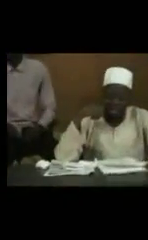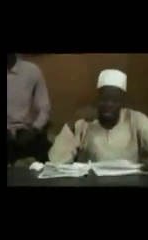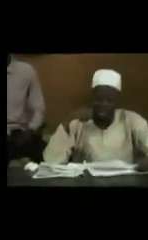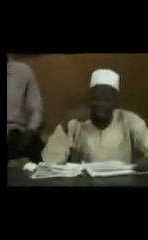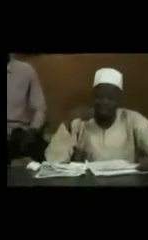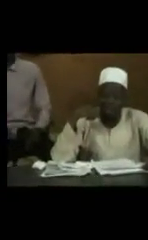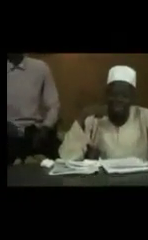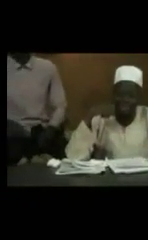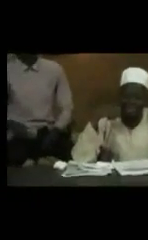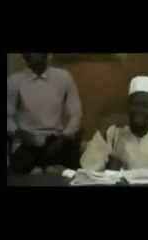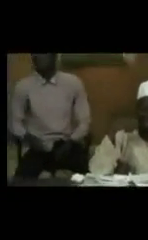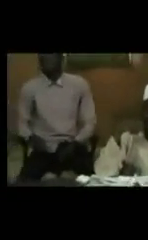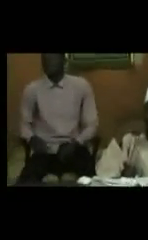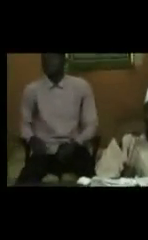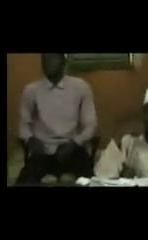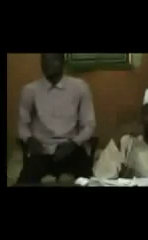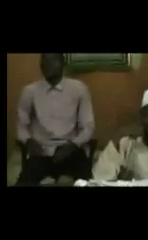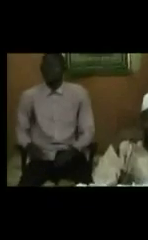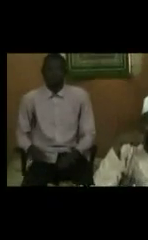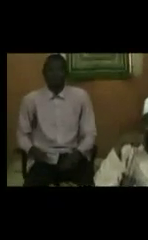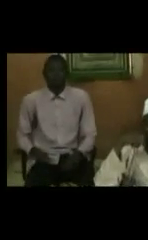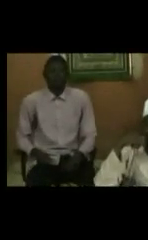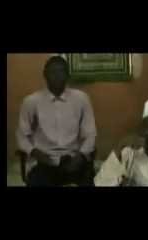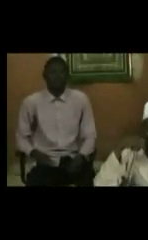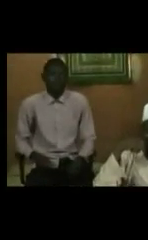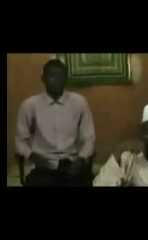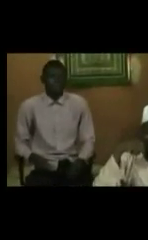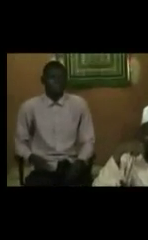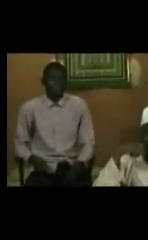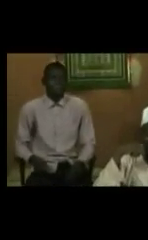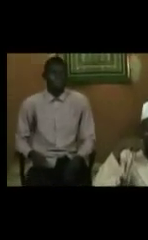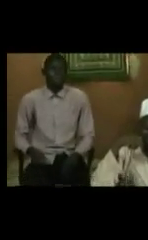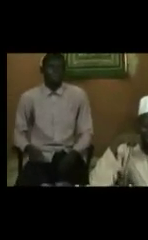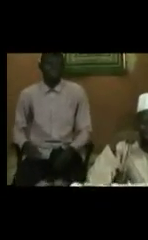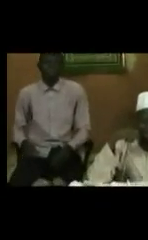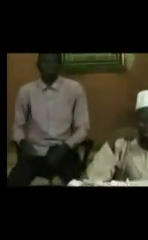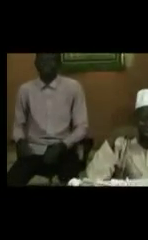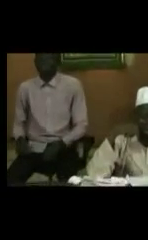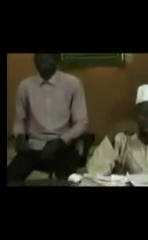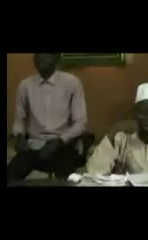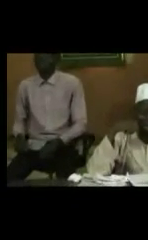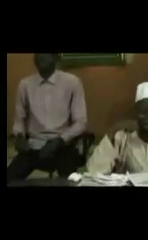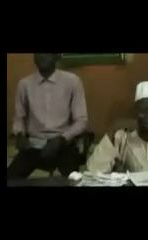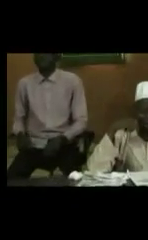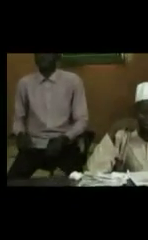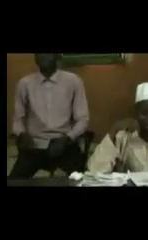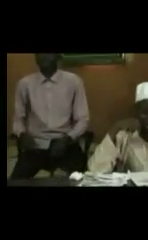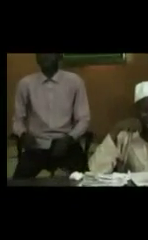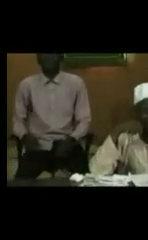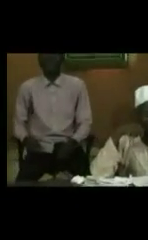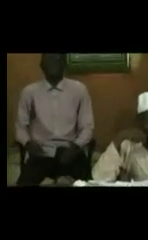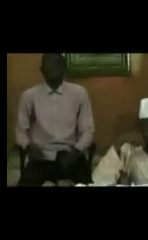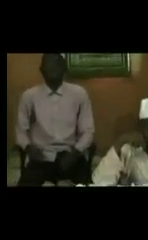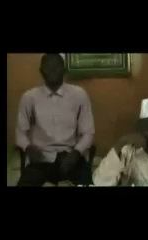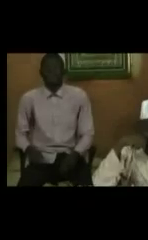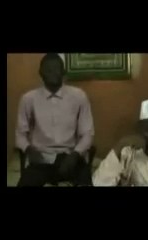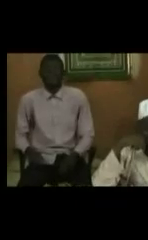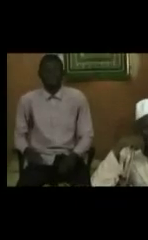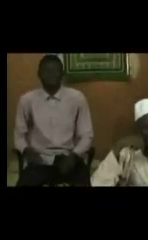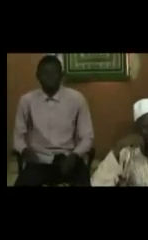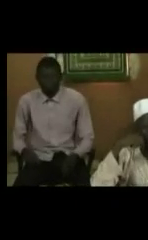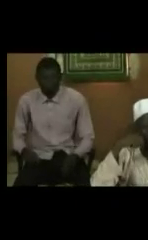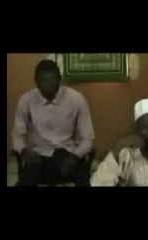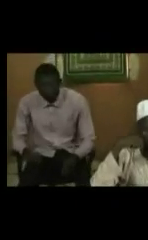وبل إضافة إلى ذلك فإن الآية نص صريح في صلاة القصر